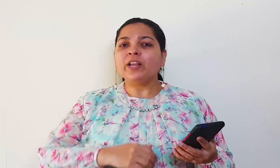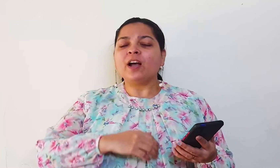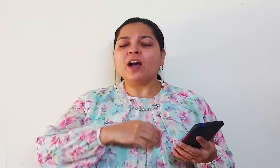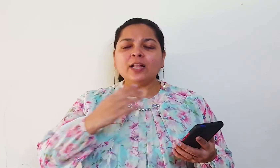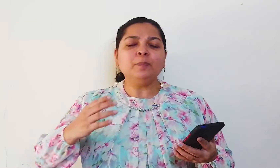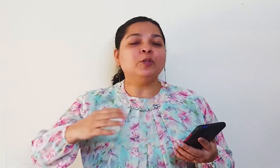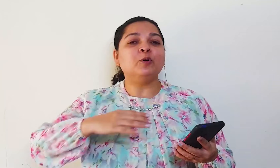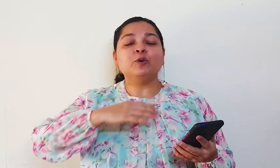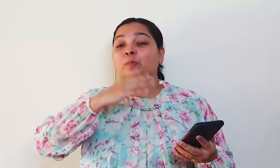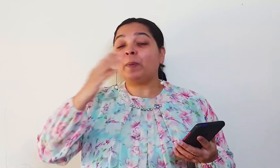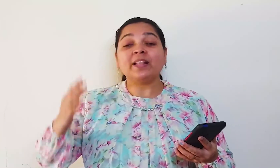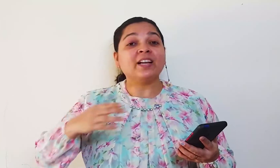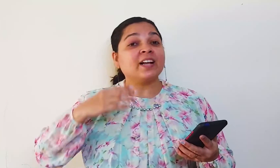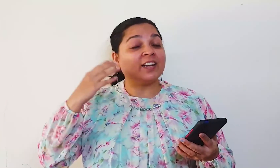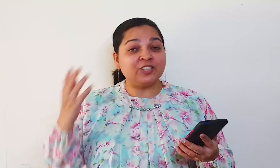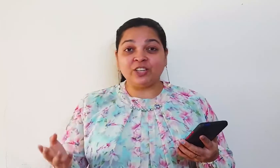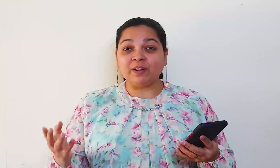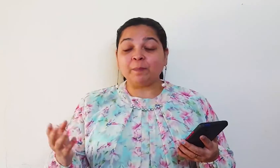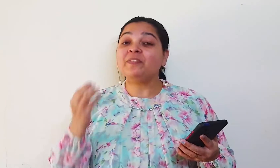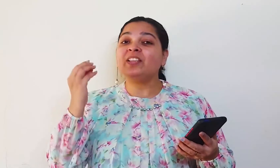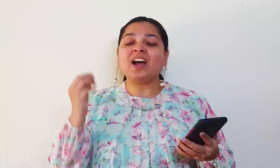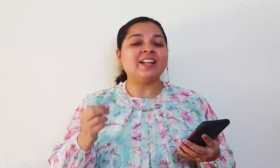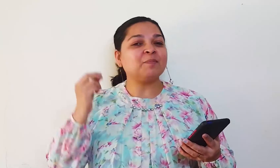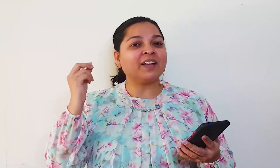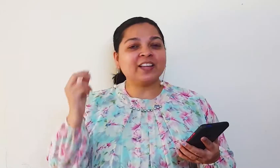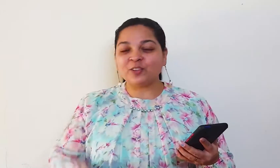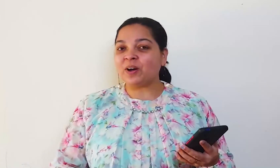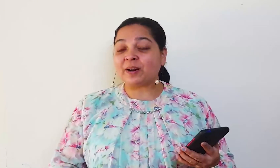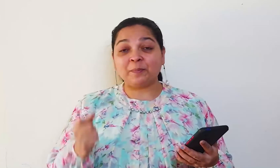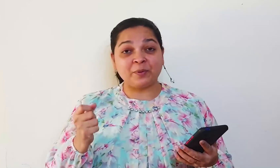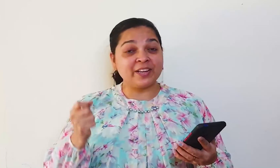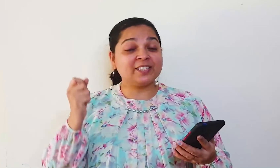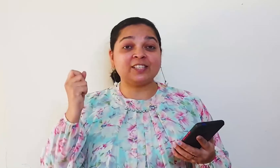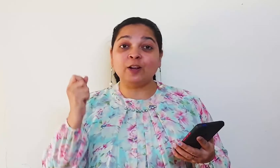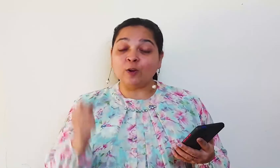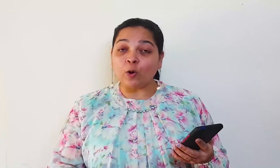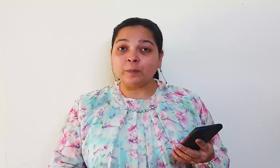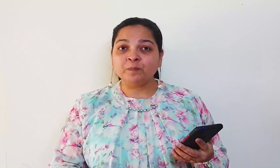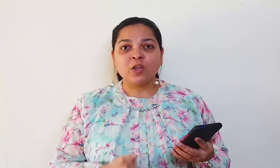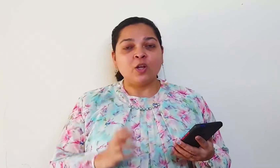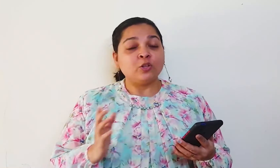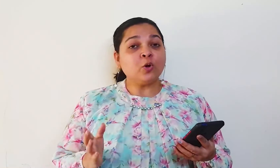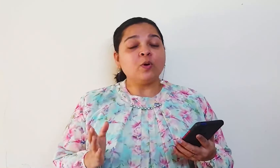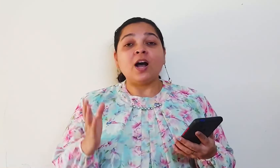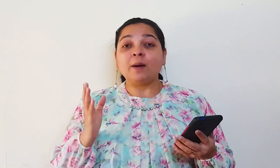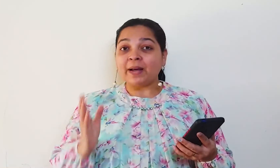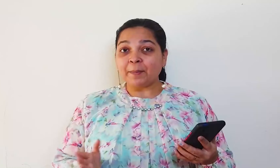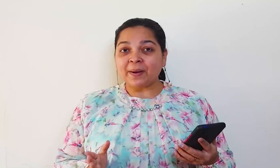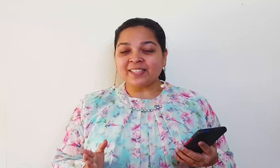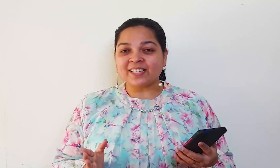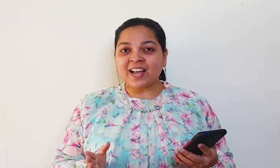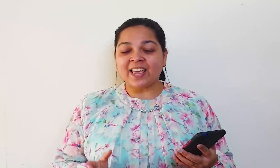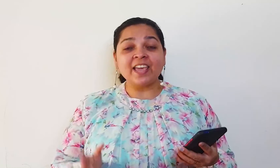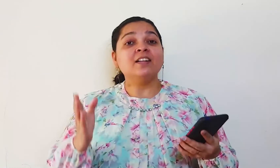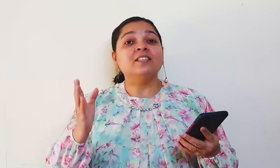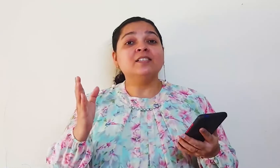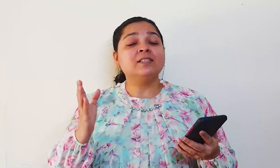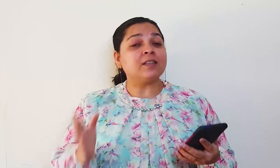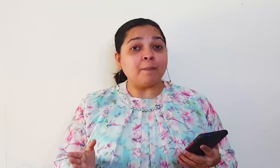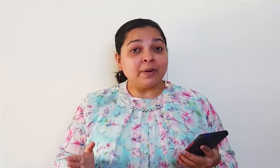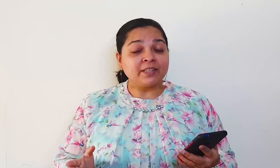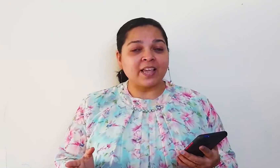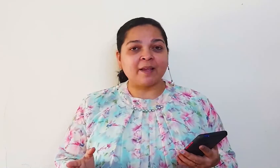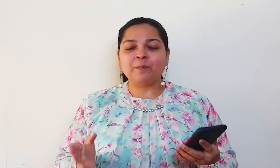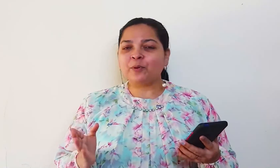रहेछ? शक्ति छ। प्रेज द लर्ड। हामी परिस्थितिलाई परिवर्तन गर्न सक्छौँ। कसरी? किनभने